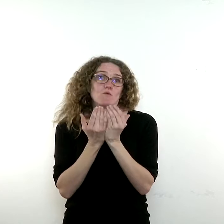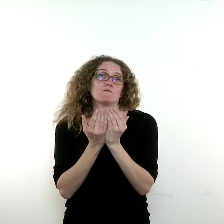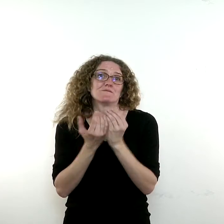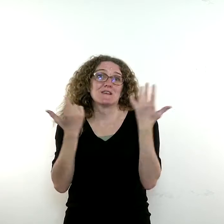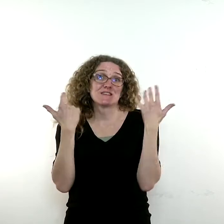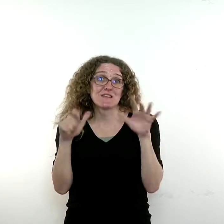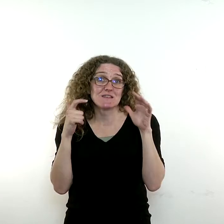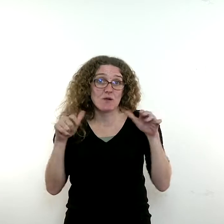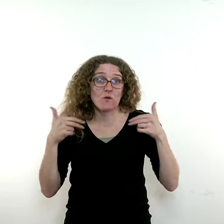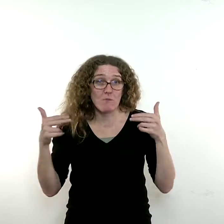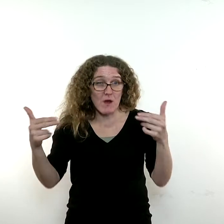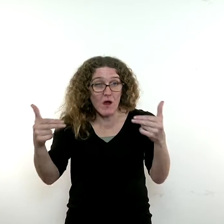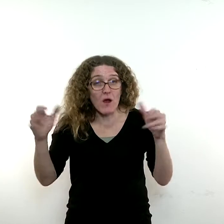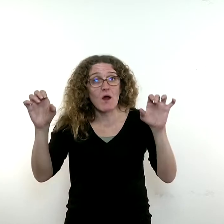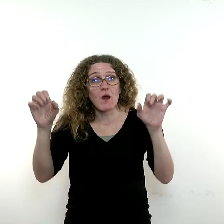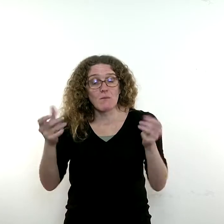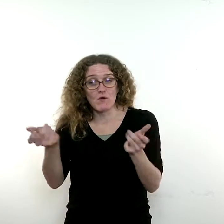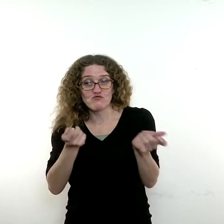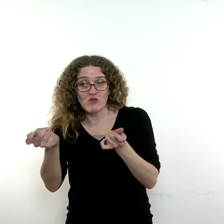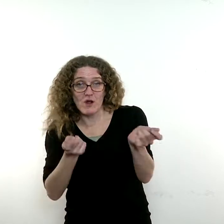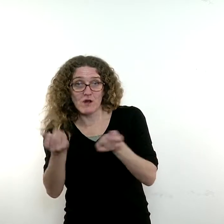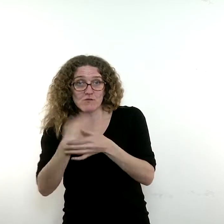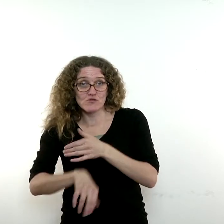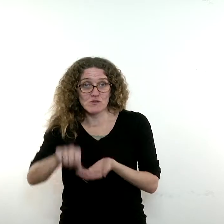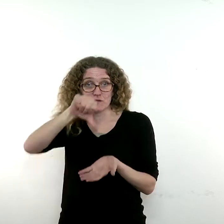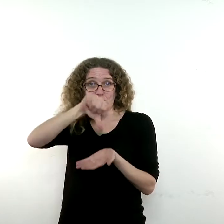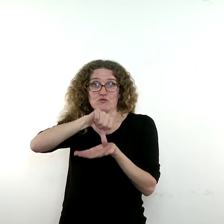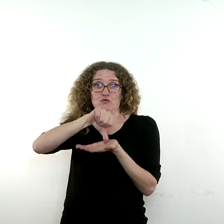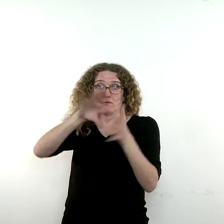centralisées. Qui demande la parole?